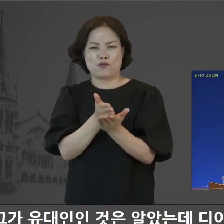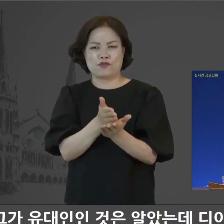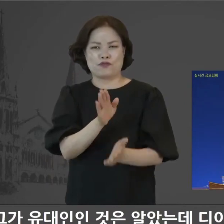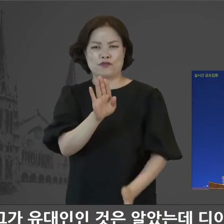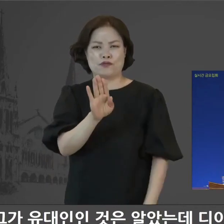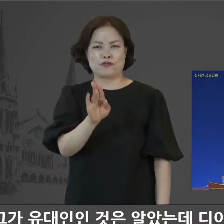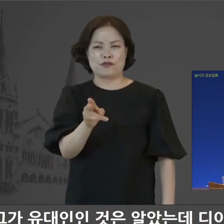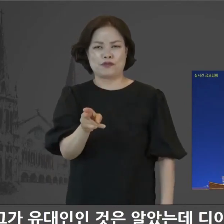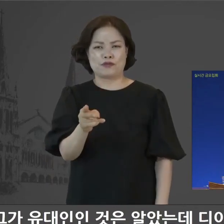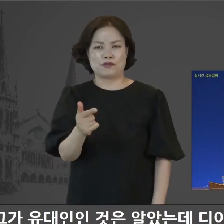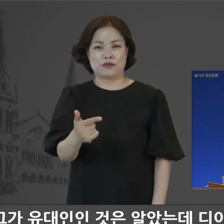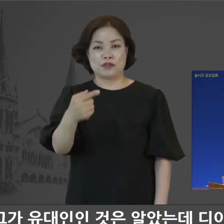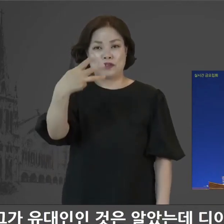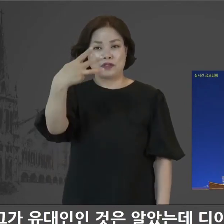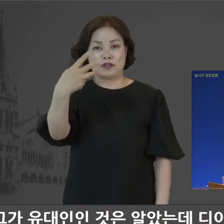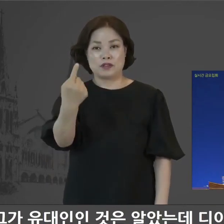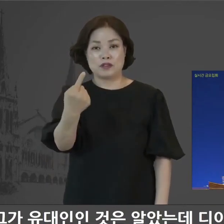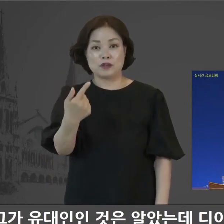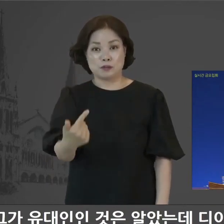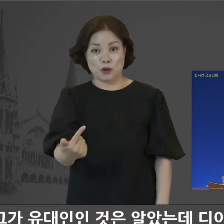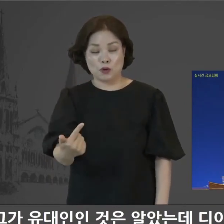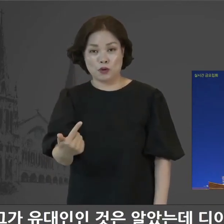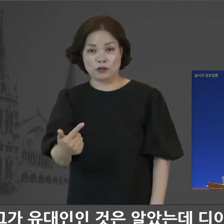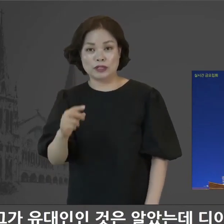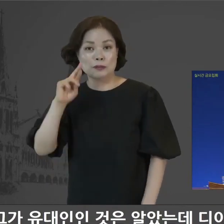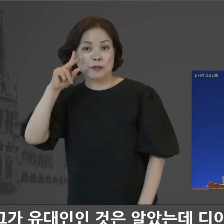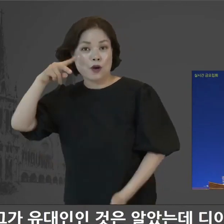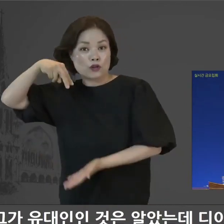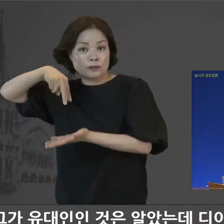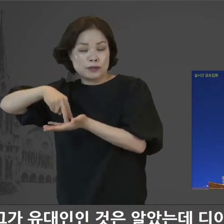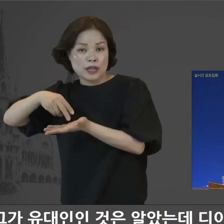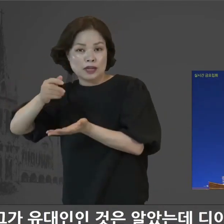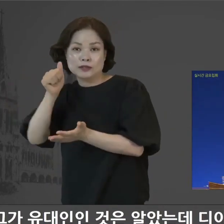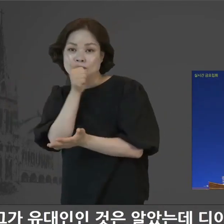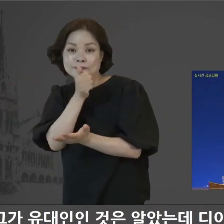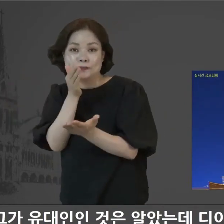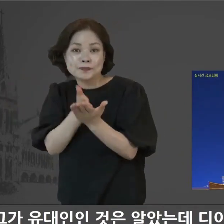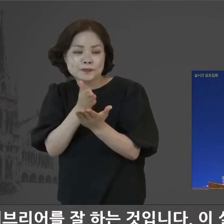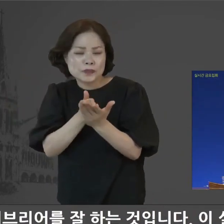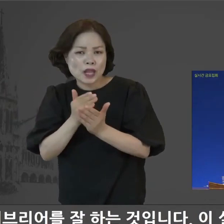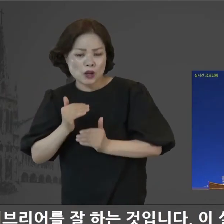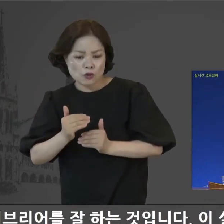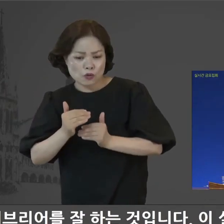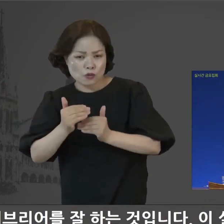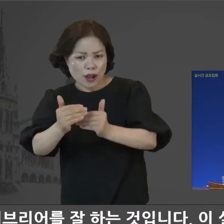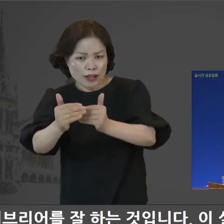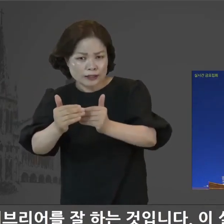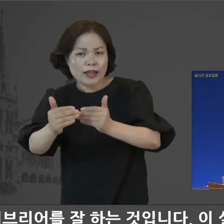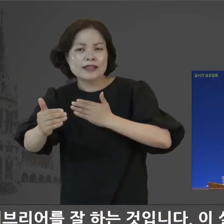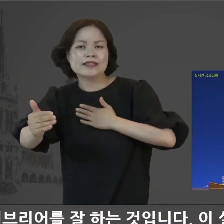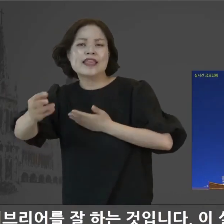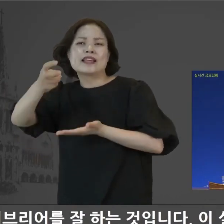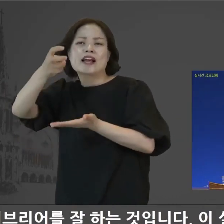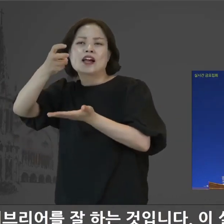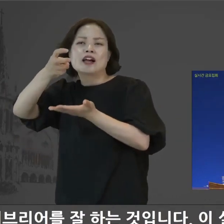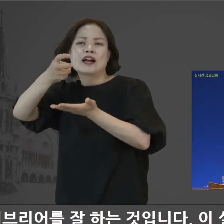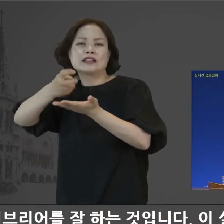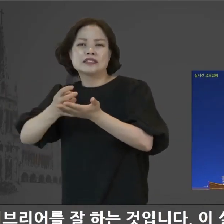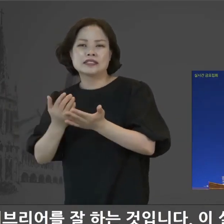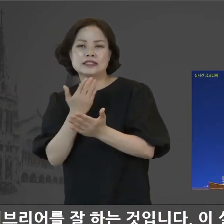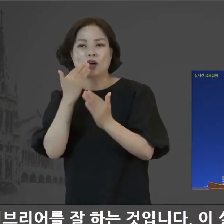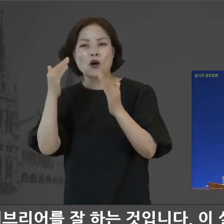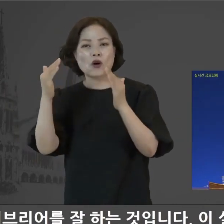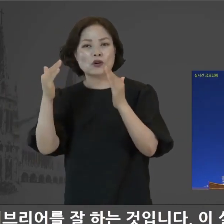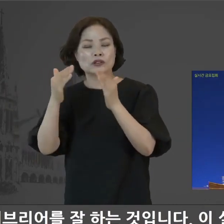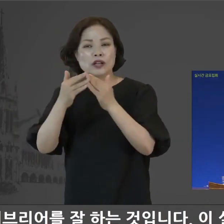지난주부터 쭉 살펴봅니다. 이 변론하는 이 과정은 내가 율법이나